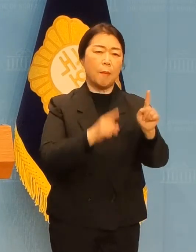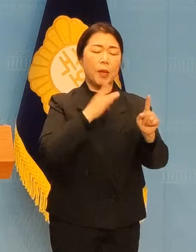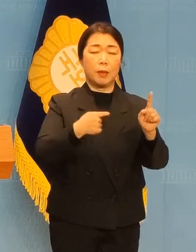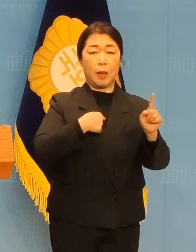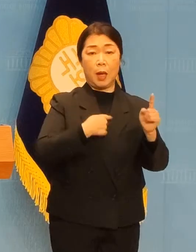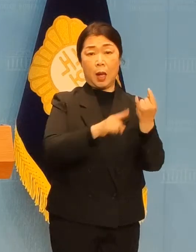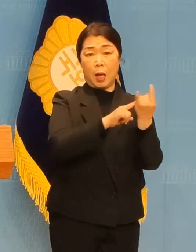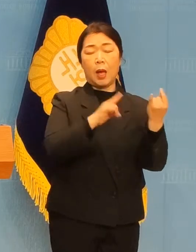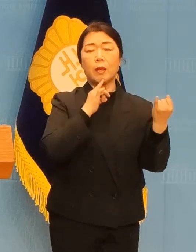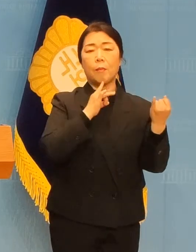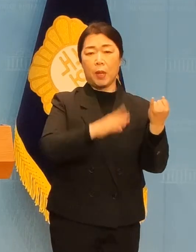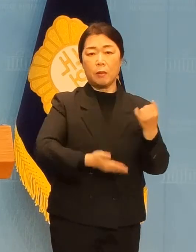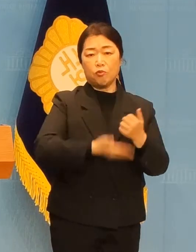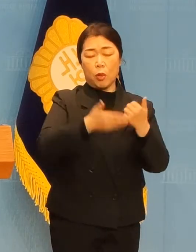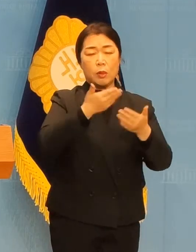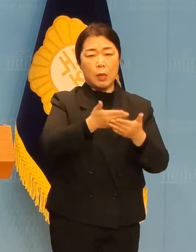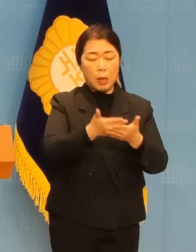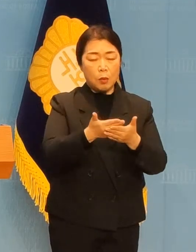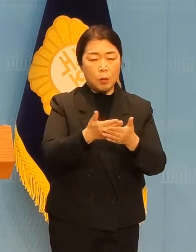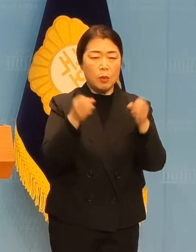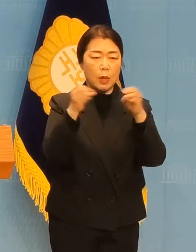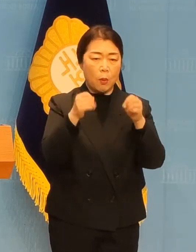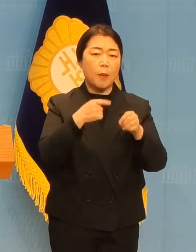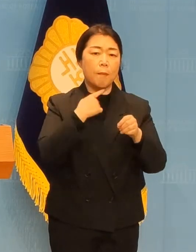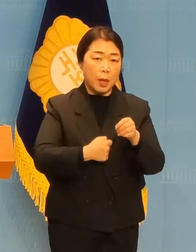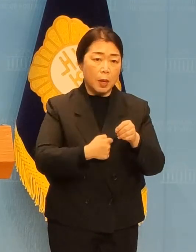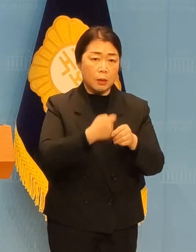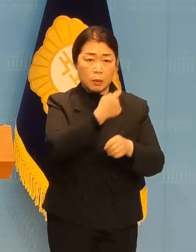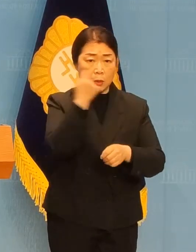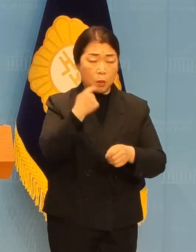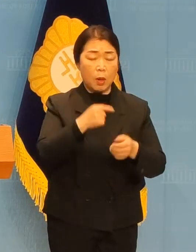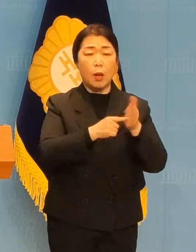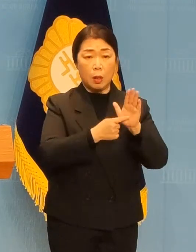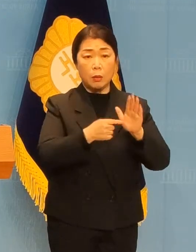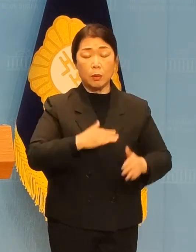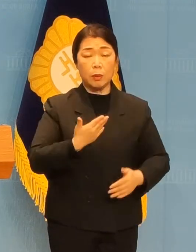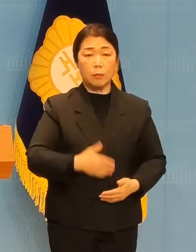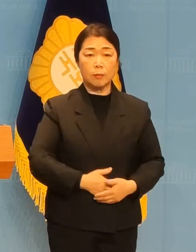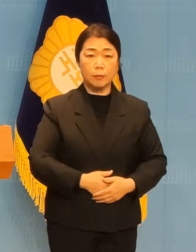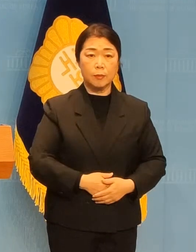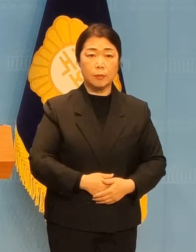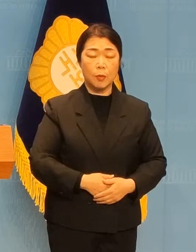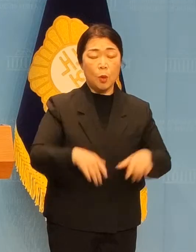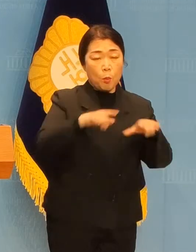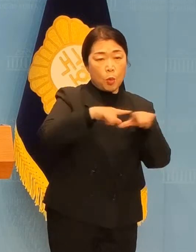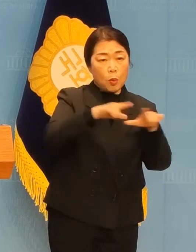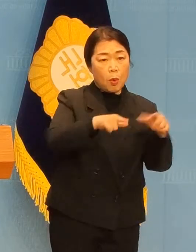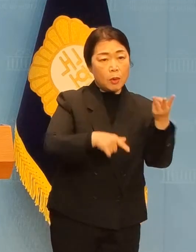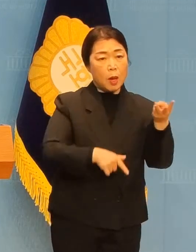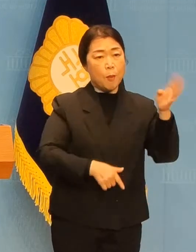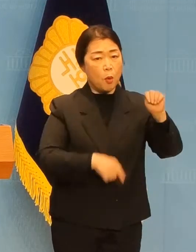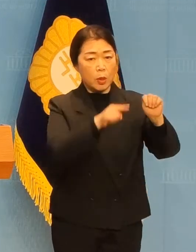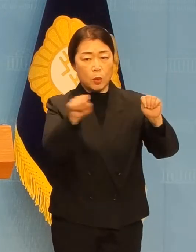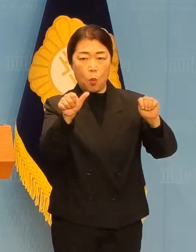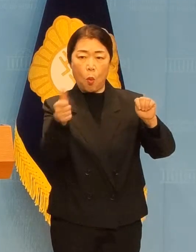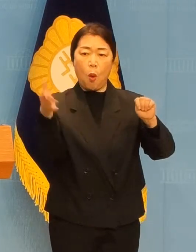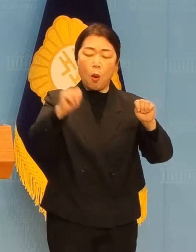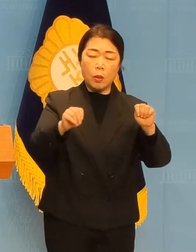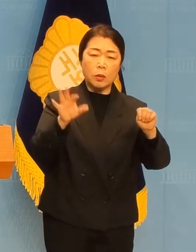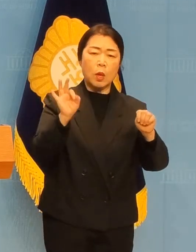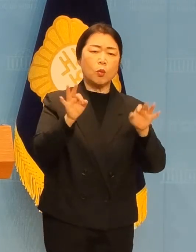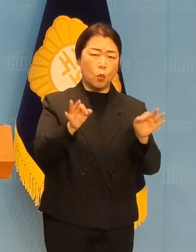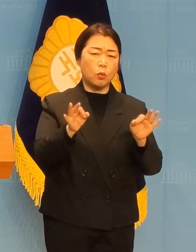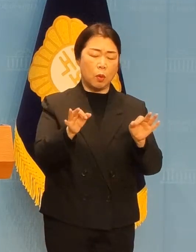정황이 공개됐습니다. 김정재 의원은 보통 3억에서 5억을 주고